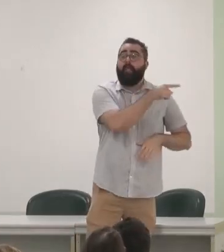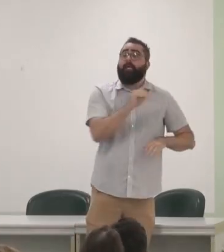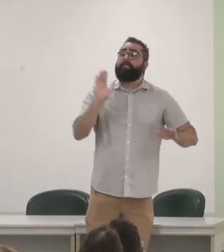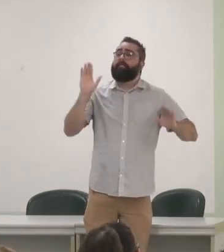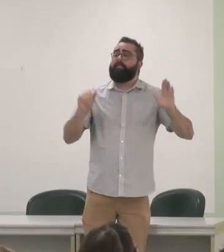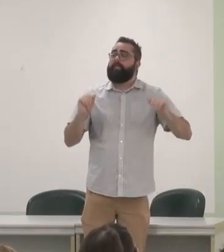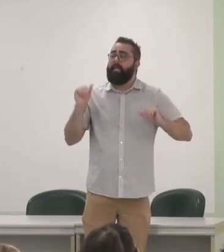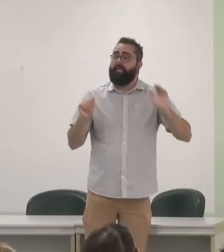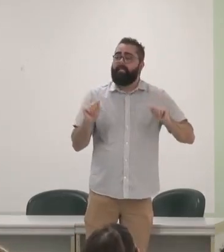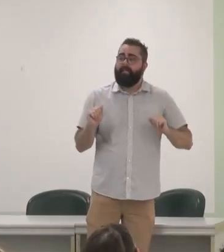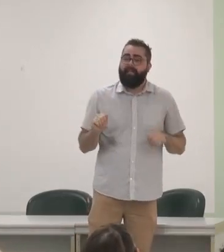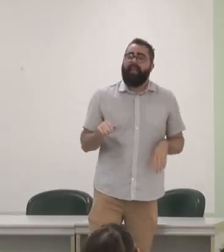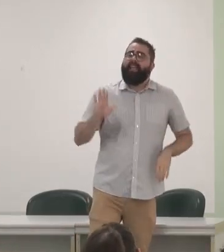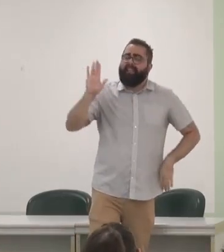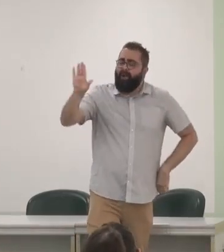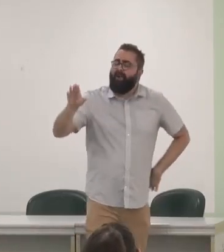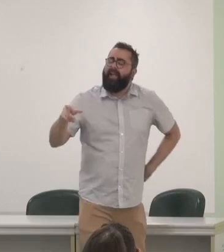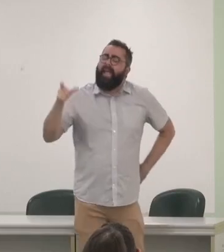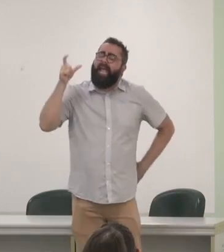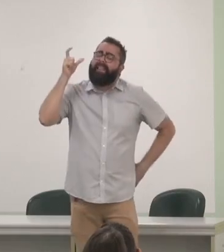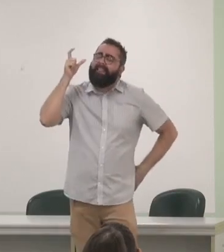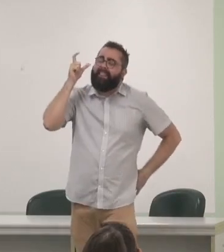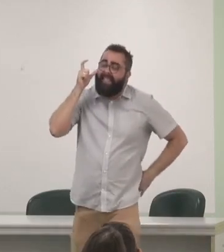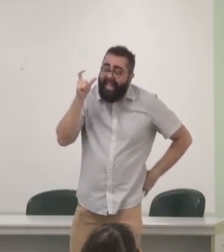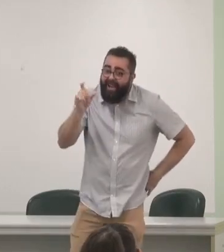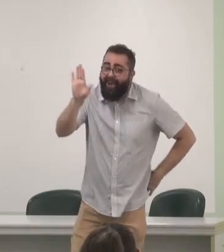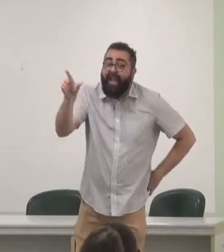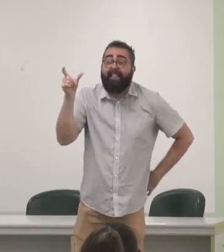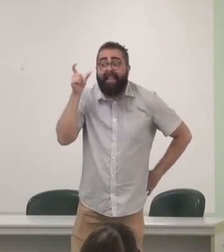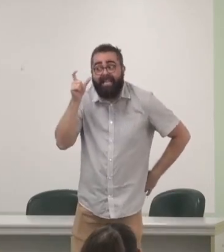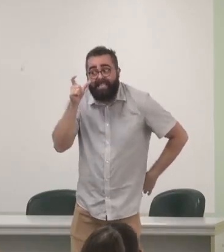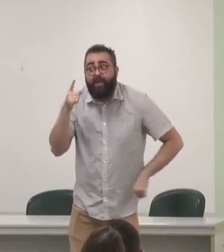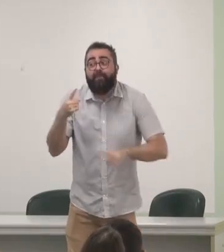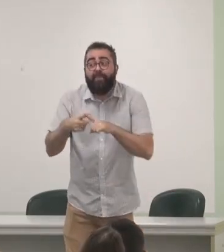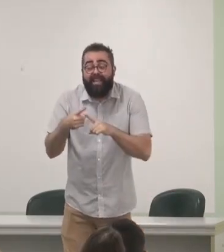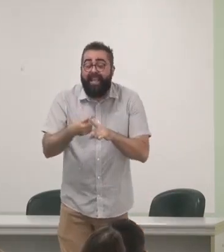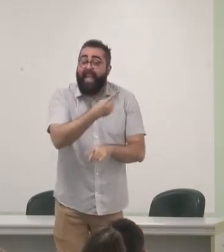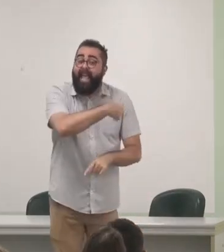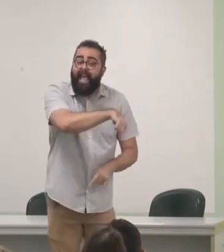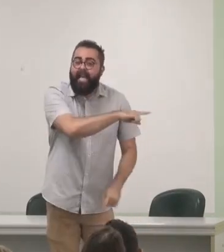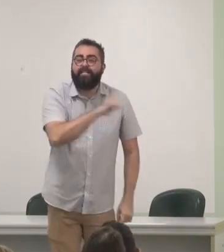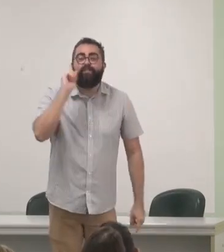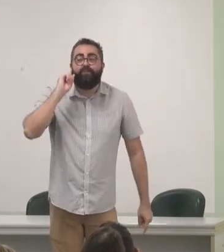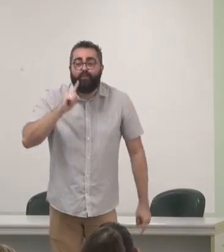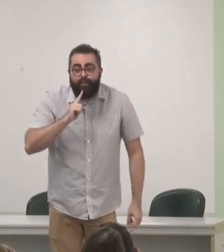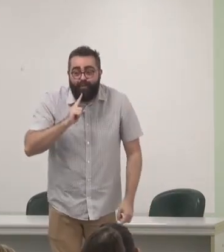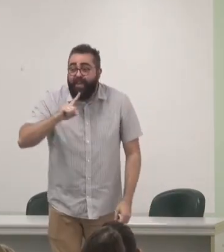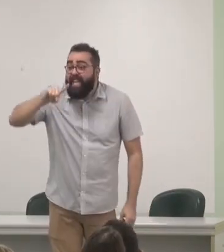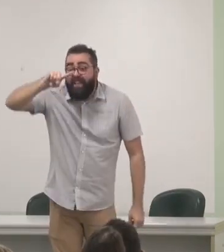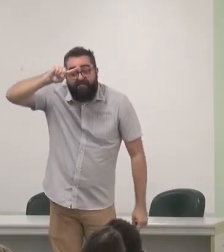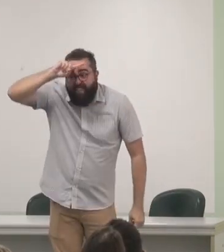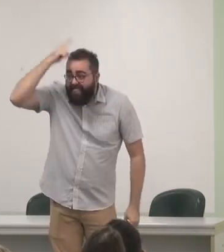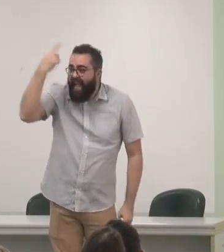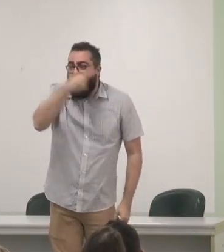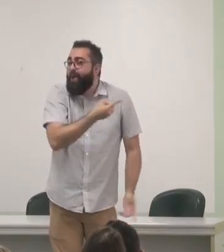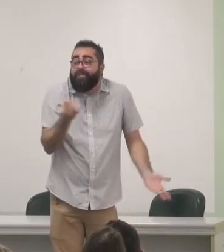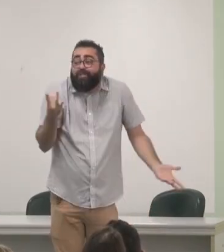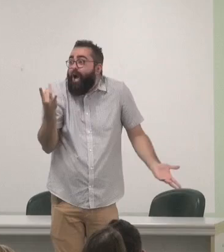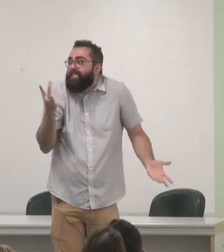outro para que assim a gente emerja significado. Mas o que é interessante é que os surdos de